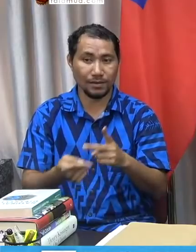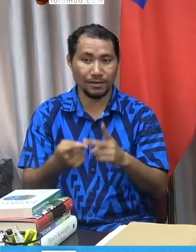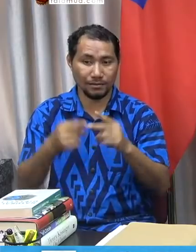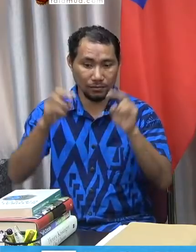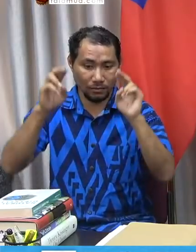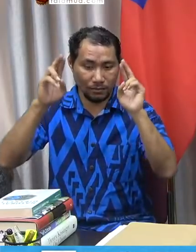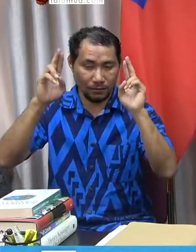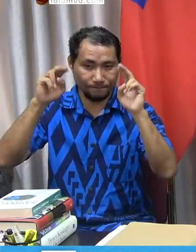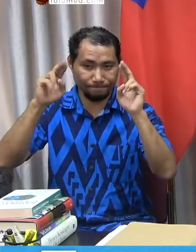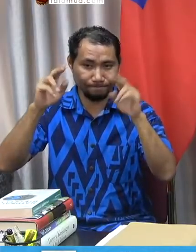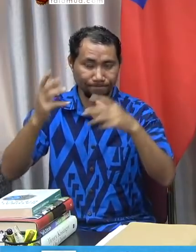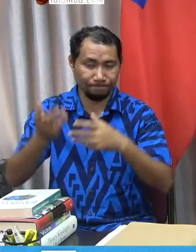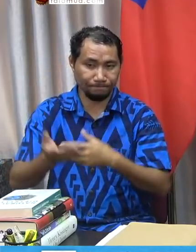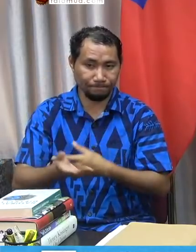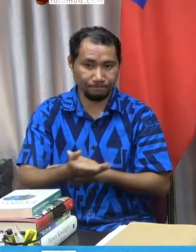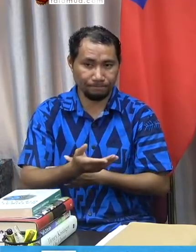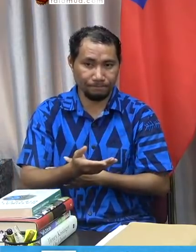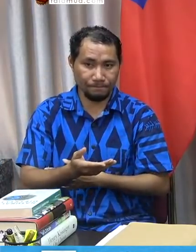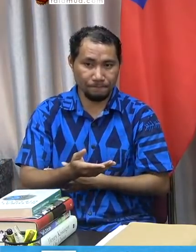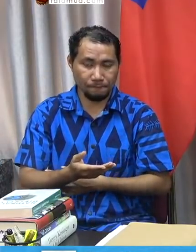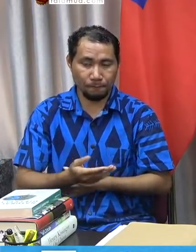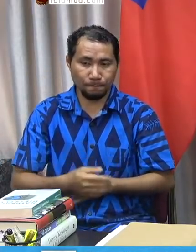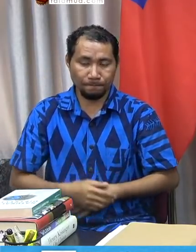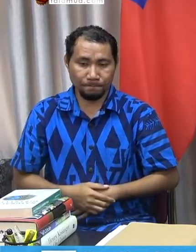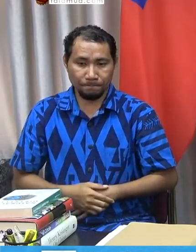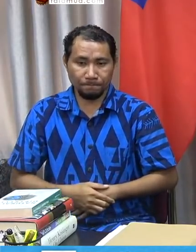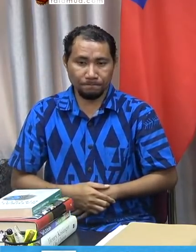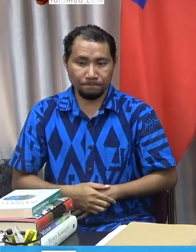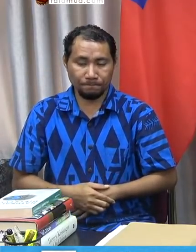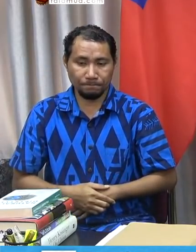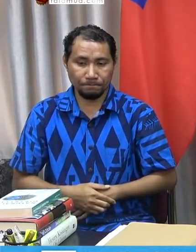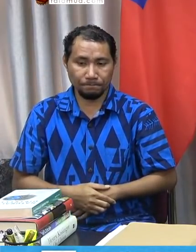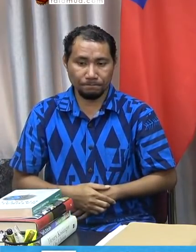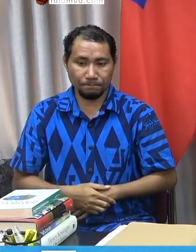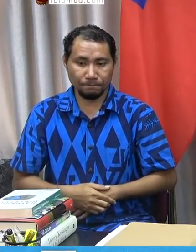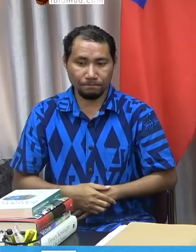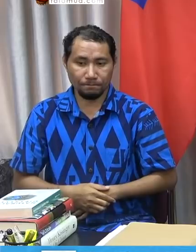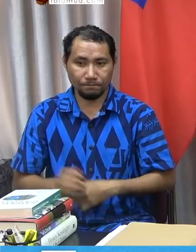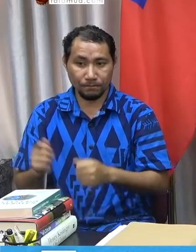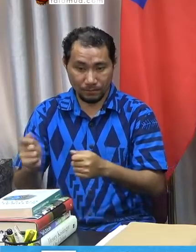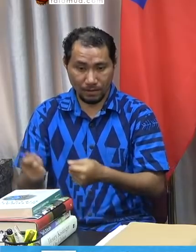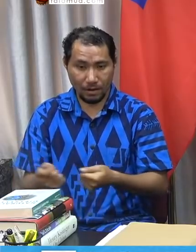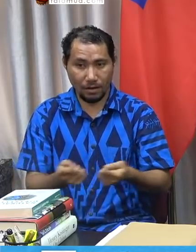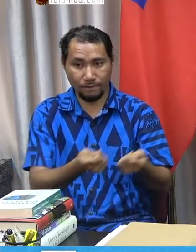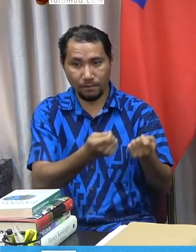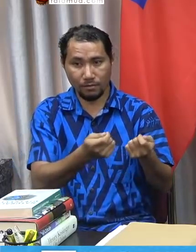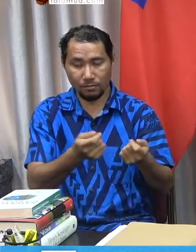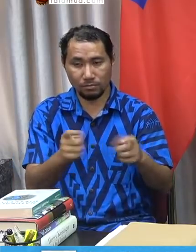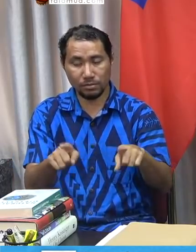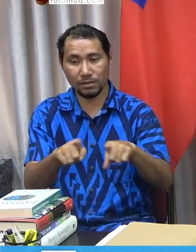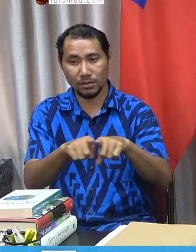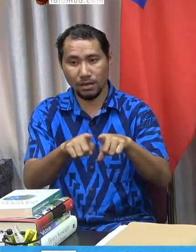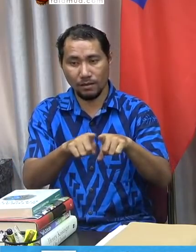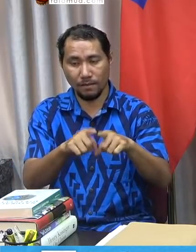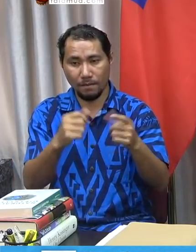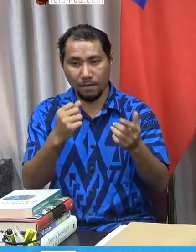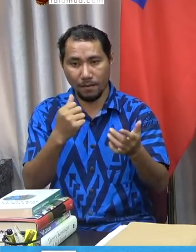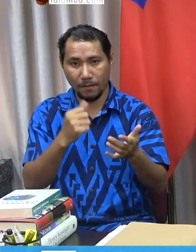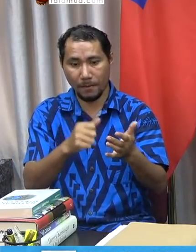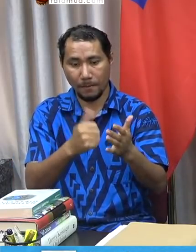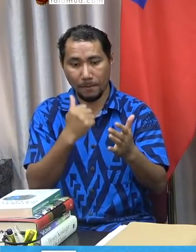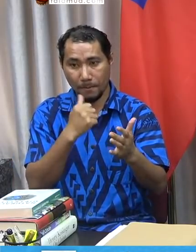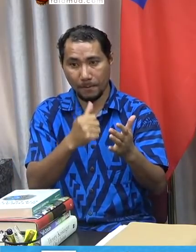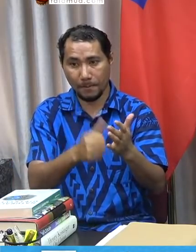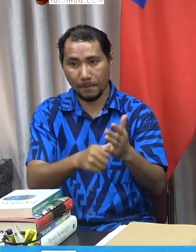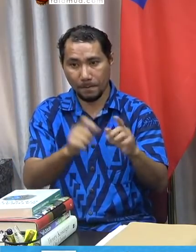mataupu sa whapea fo'i ona momoli mai e le pepa lava lea le sosaiete o lo